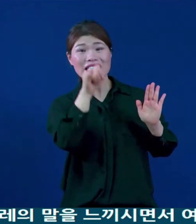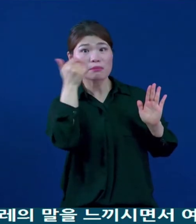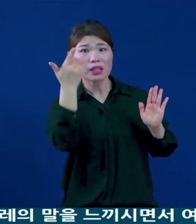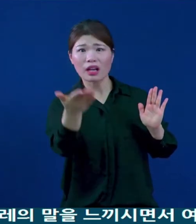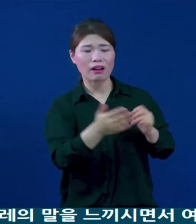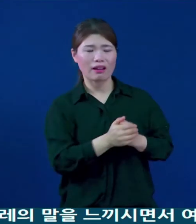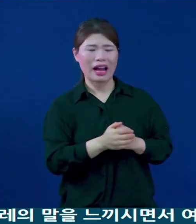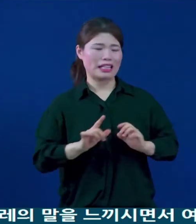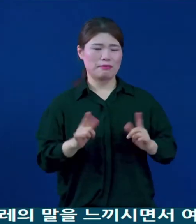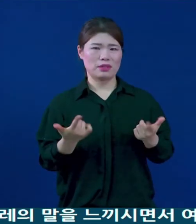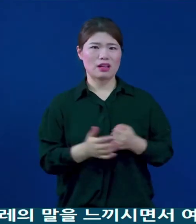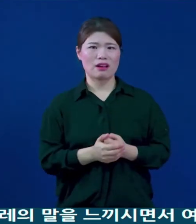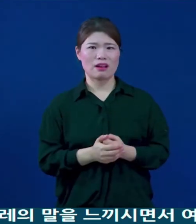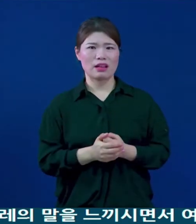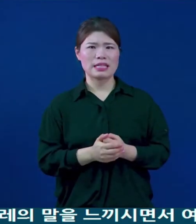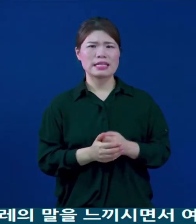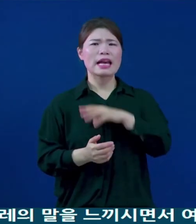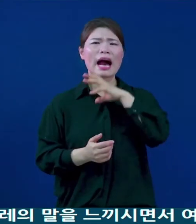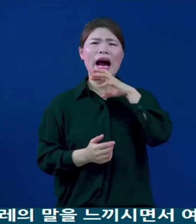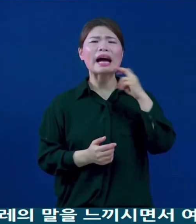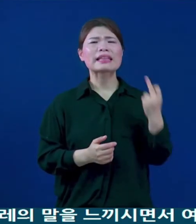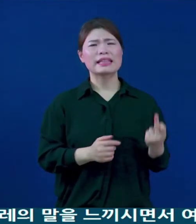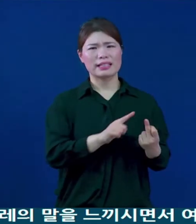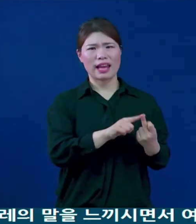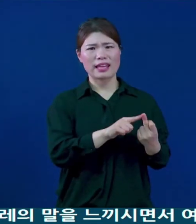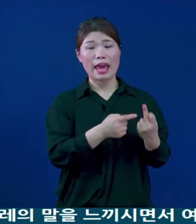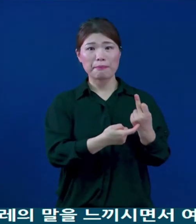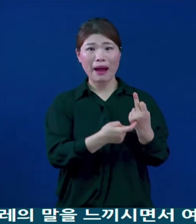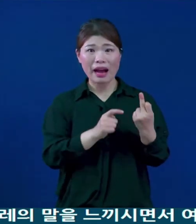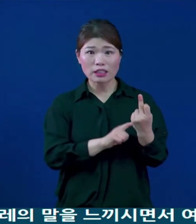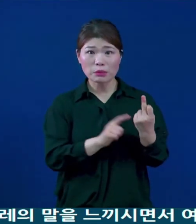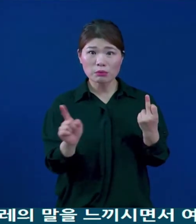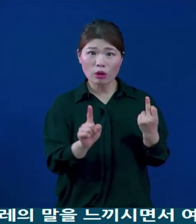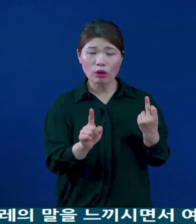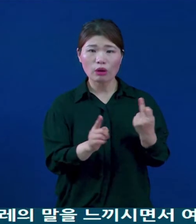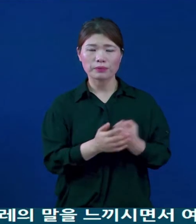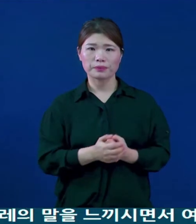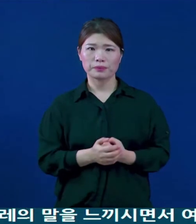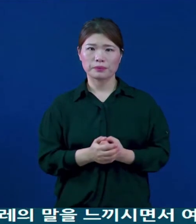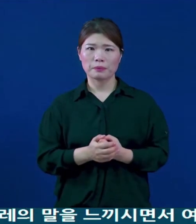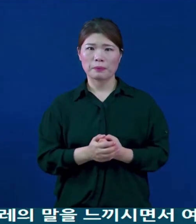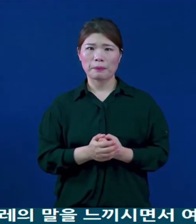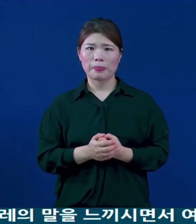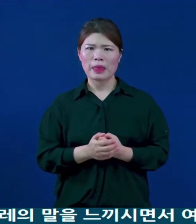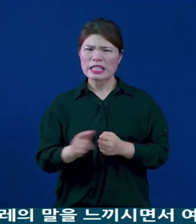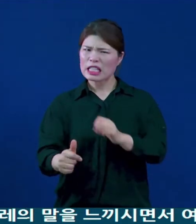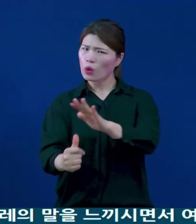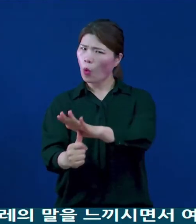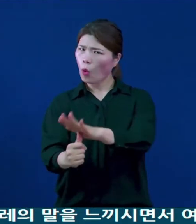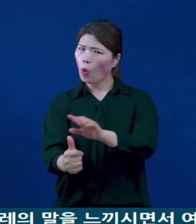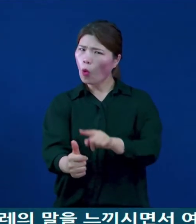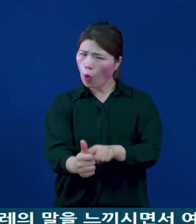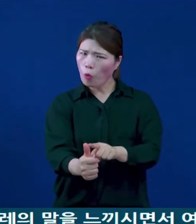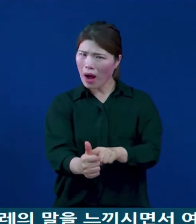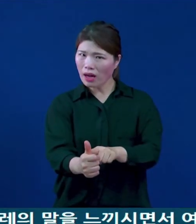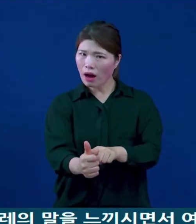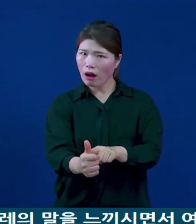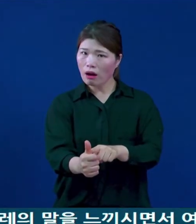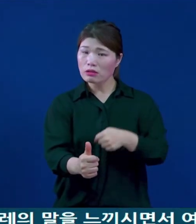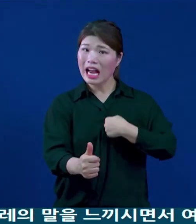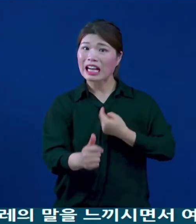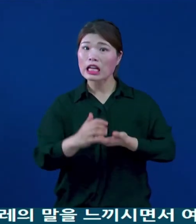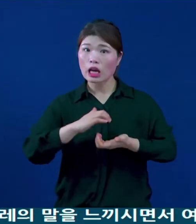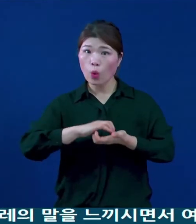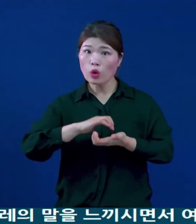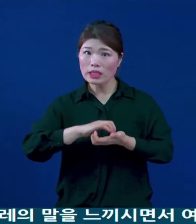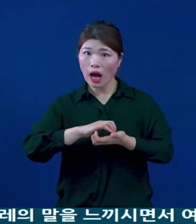않습니다. 안드레의 마음은 어떤 마음이냐면, 여기 꼬마가 자기